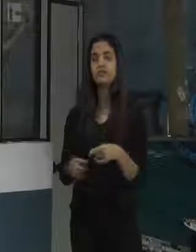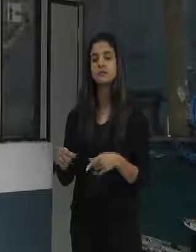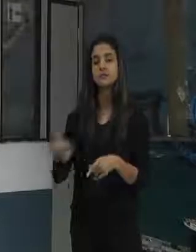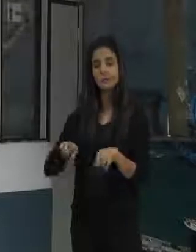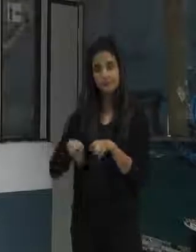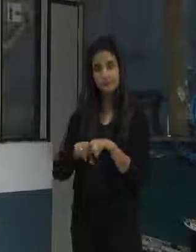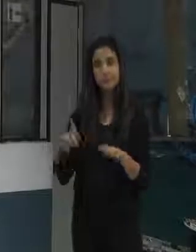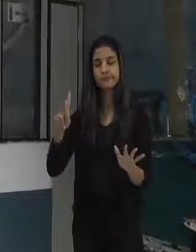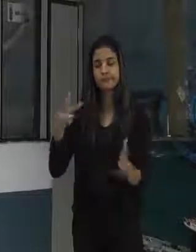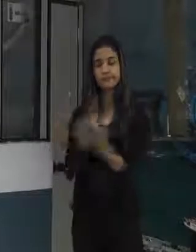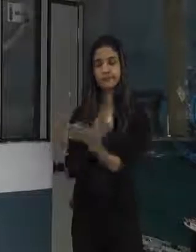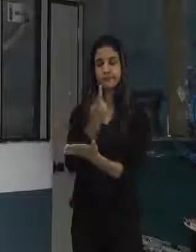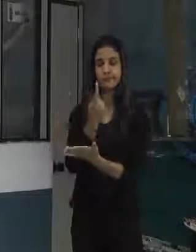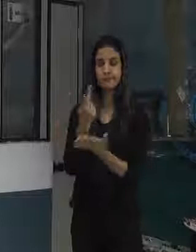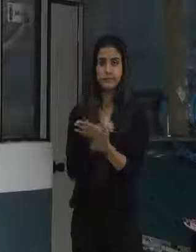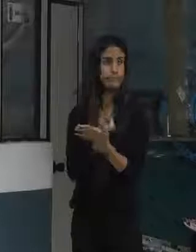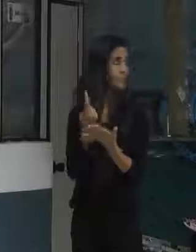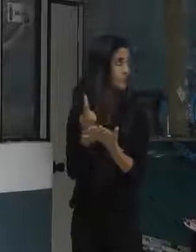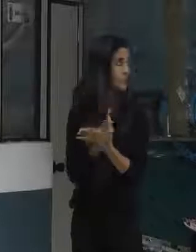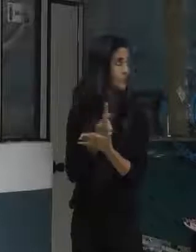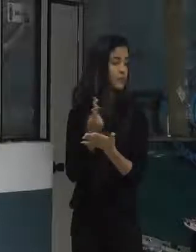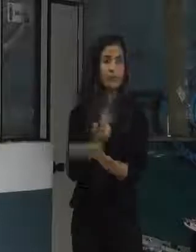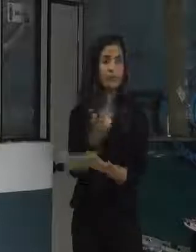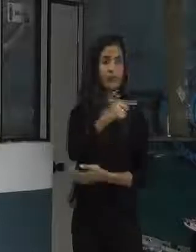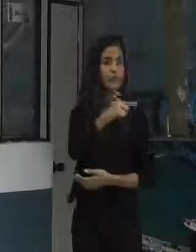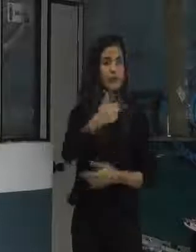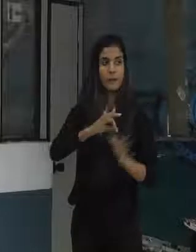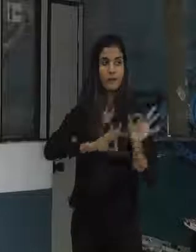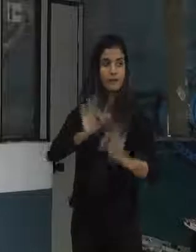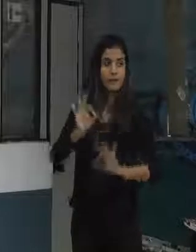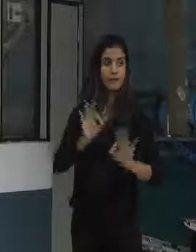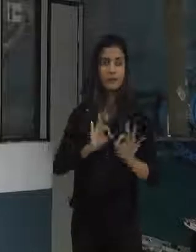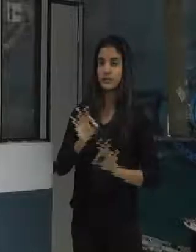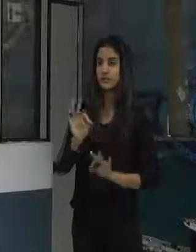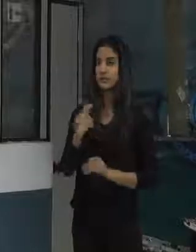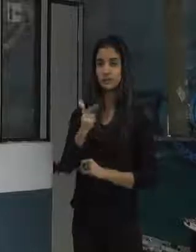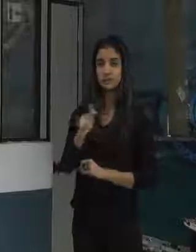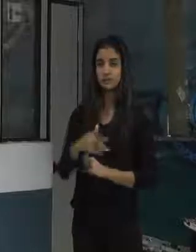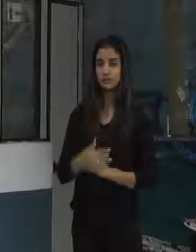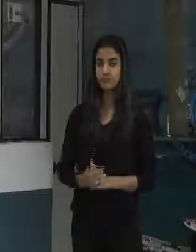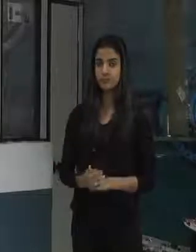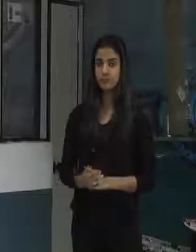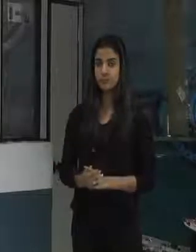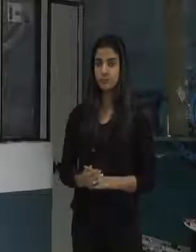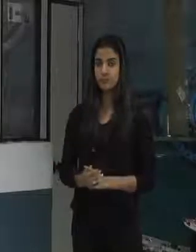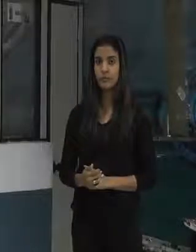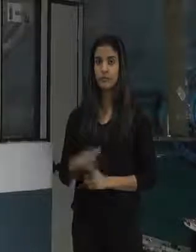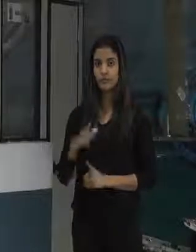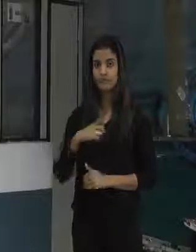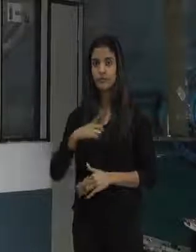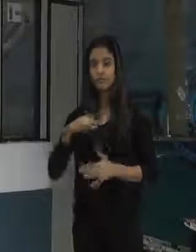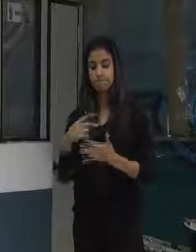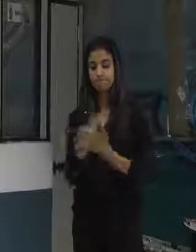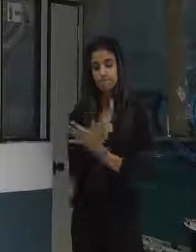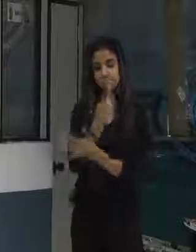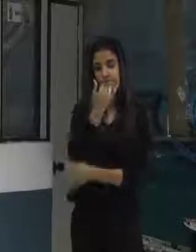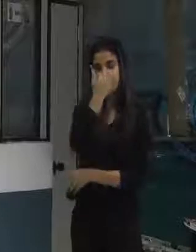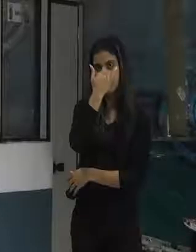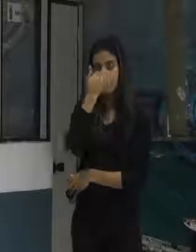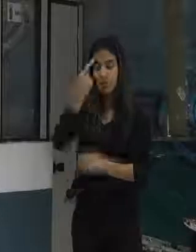barbeiragens políticas, que não tem engenharia política, e isso tudo termina prejudicando ainda mais